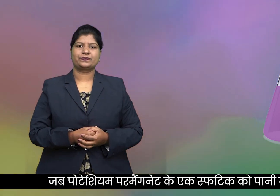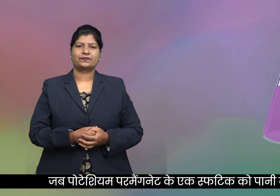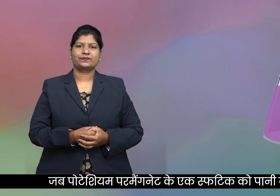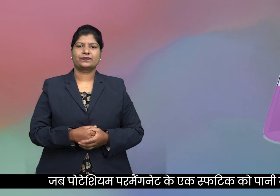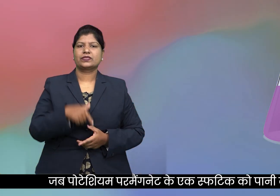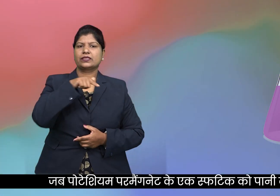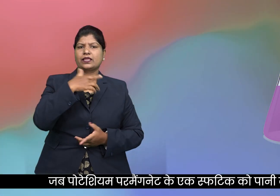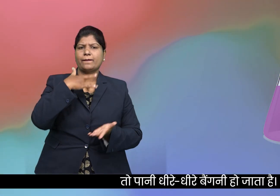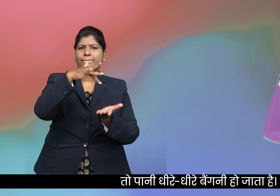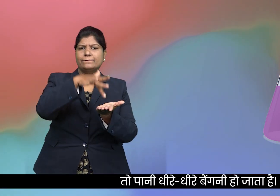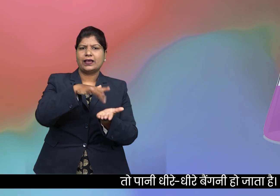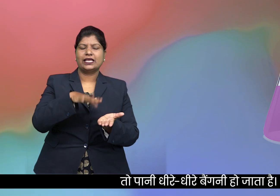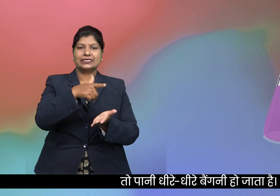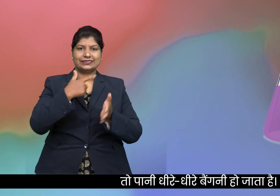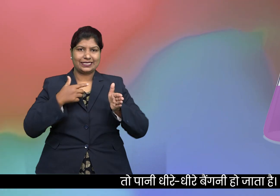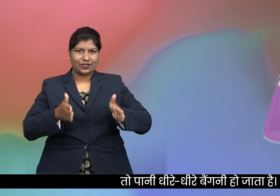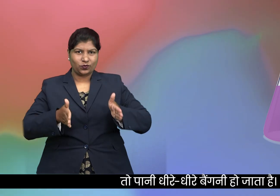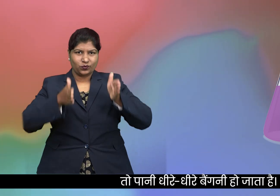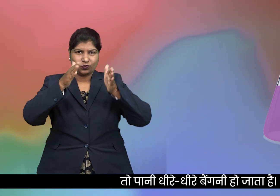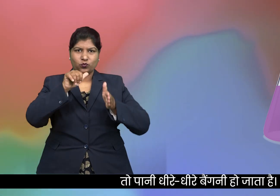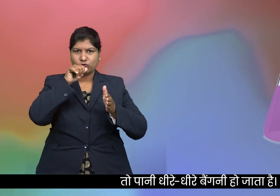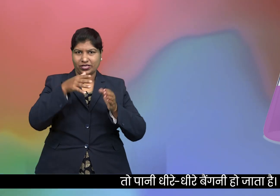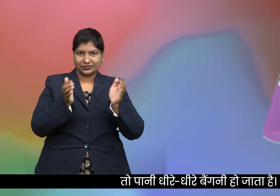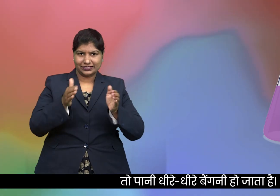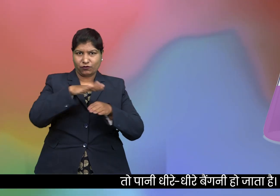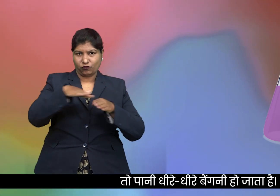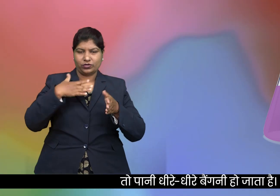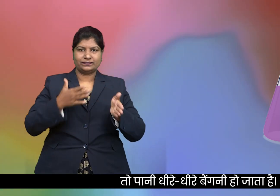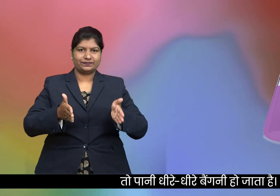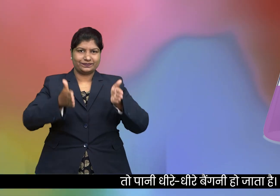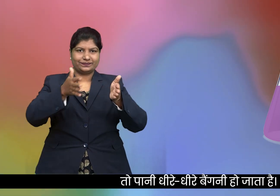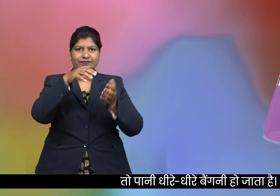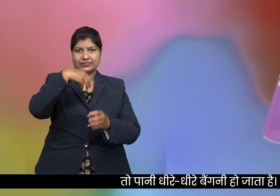जाता है, तो पानी धीरे धीरे बैंगनी हो जाता है।